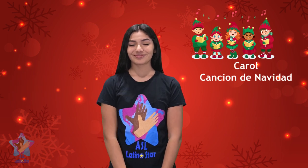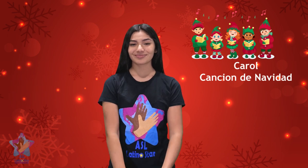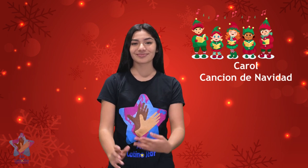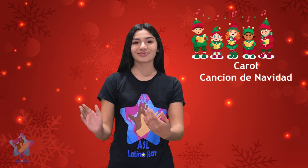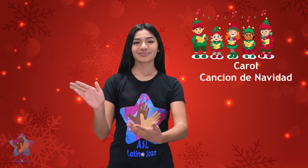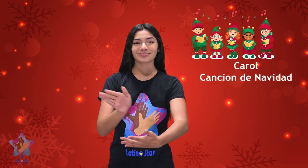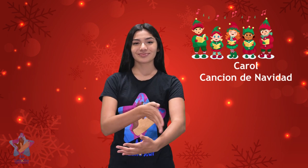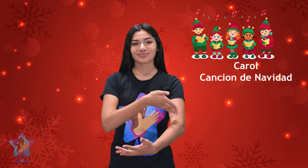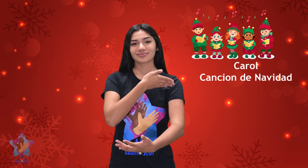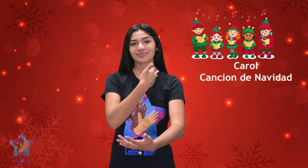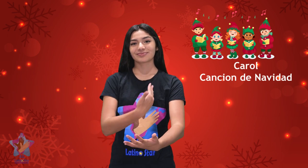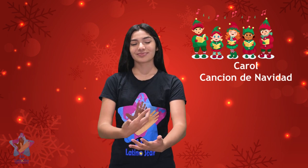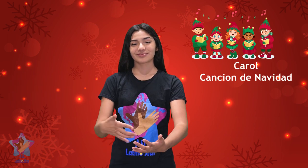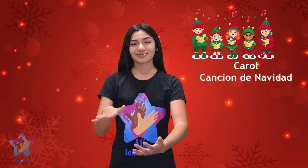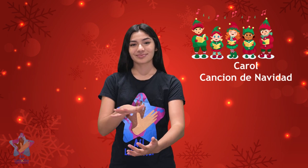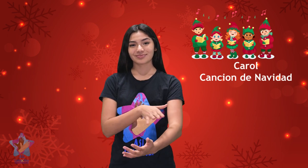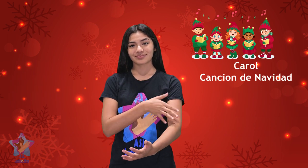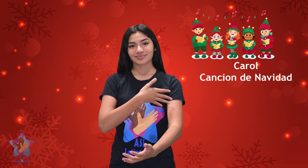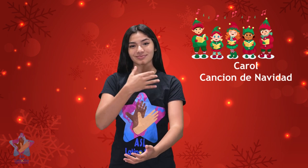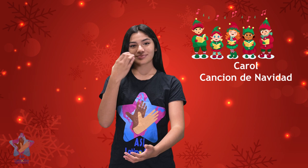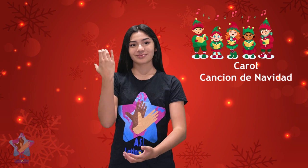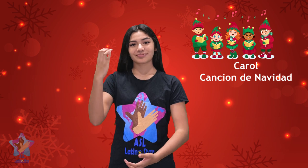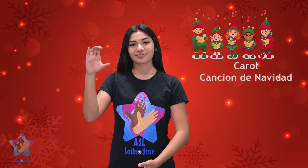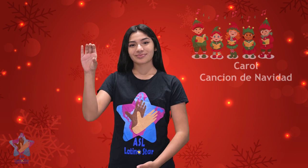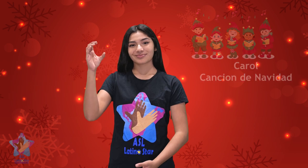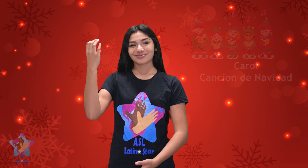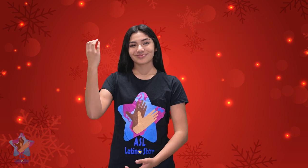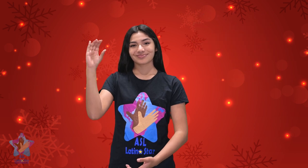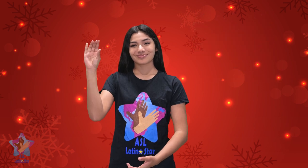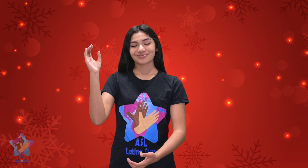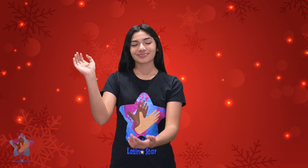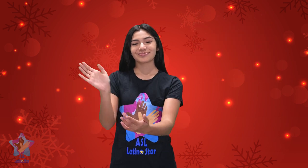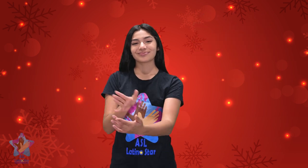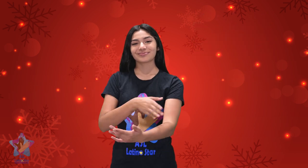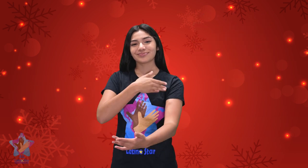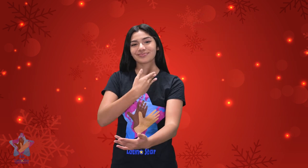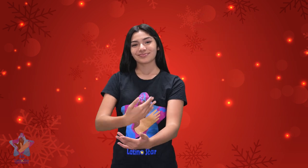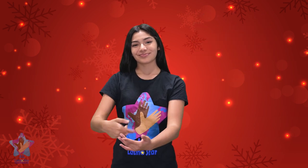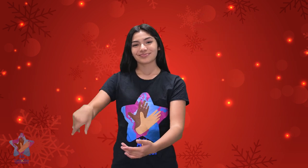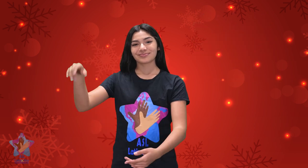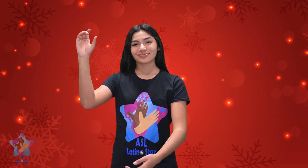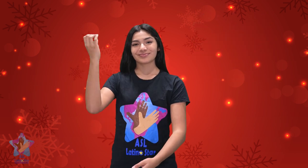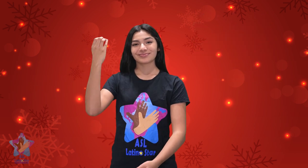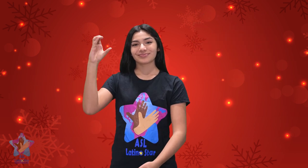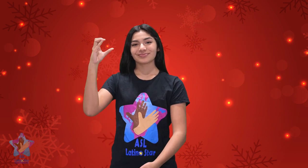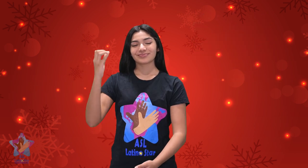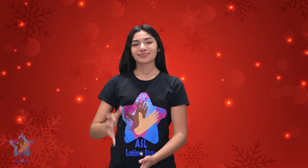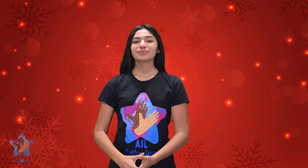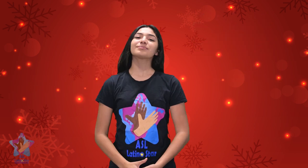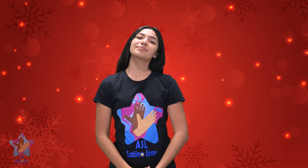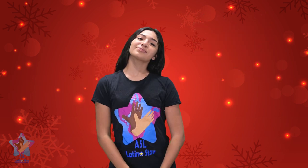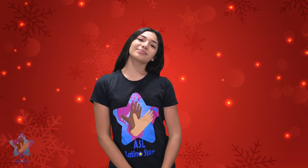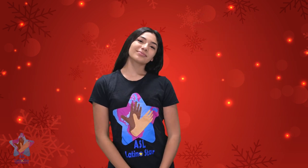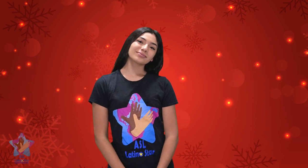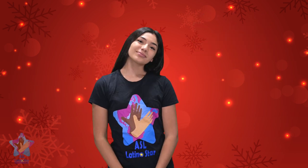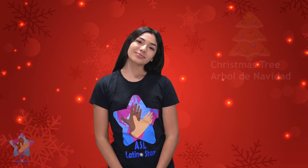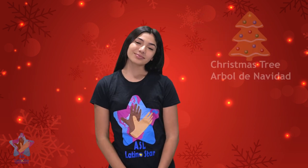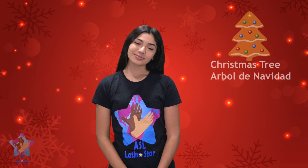Cancion de navidad. Cancion de navidad. navidad. Christmas tree.